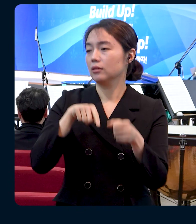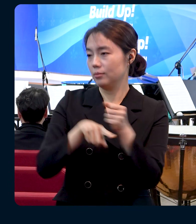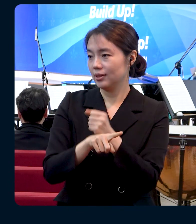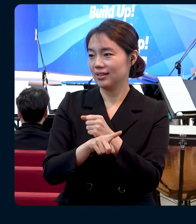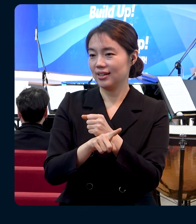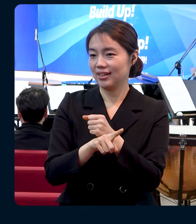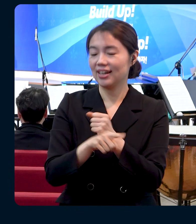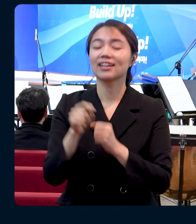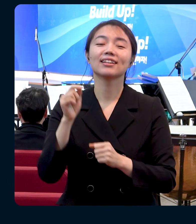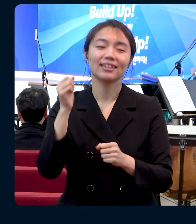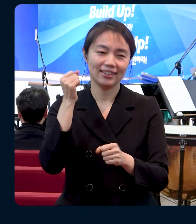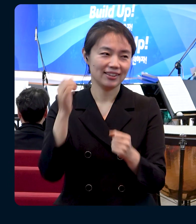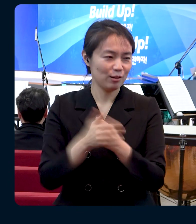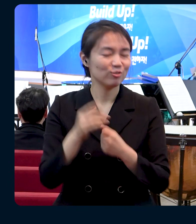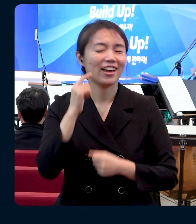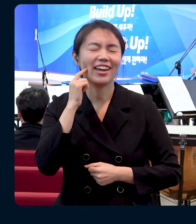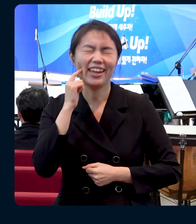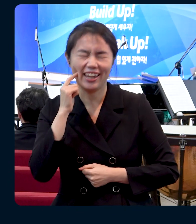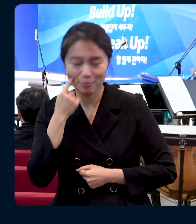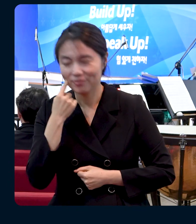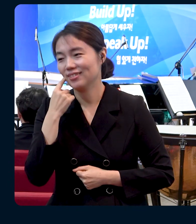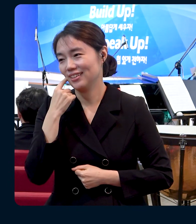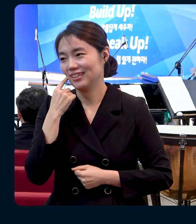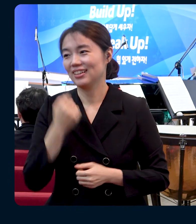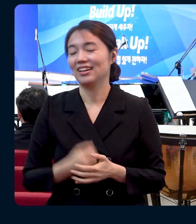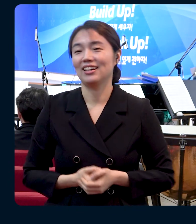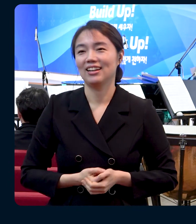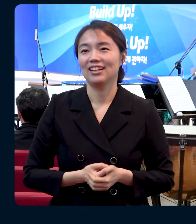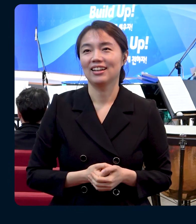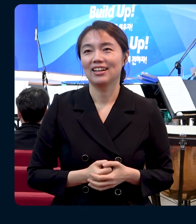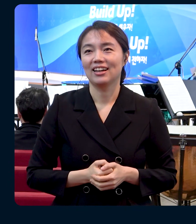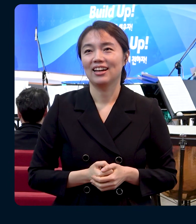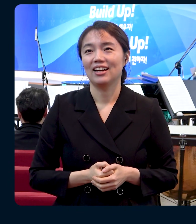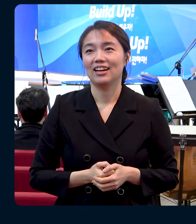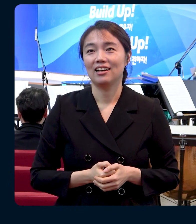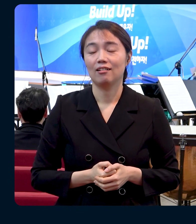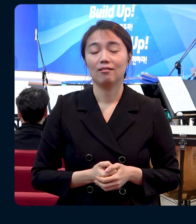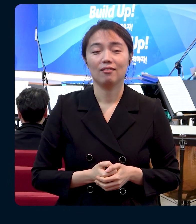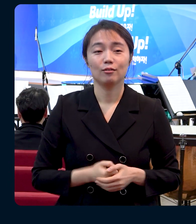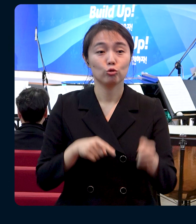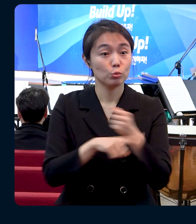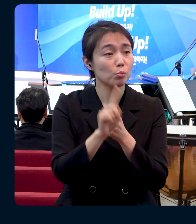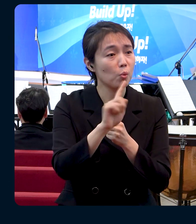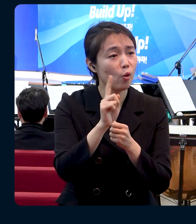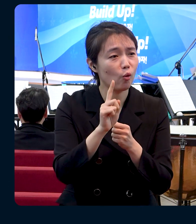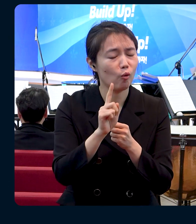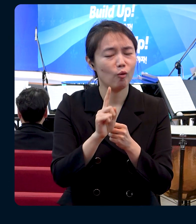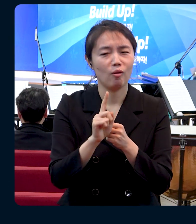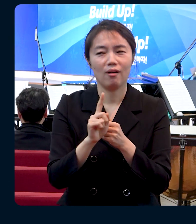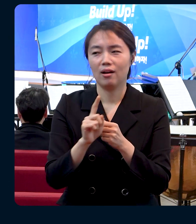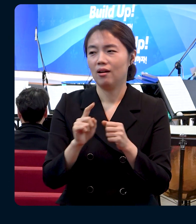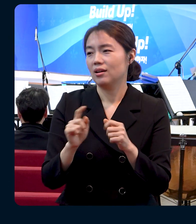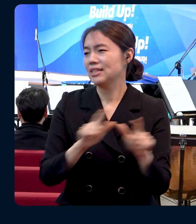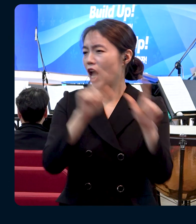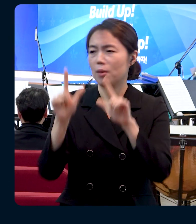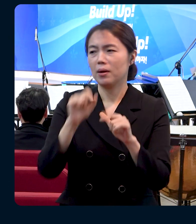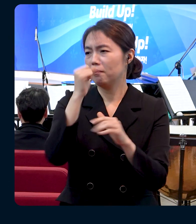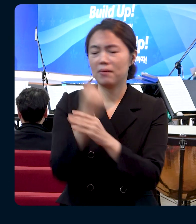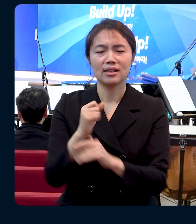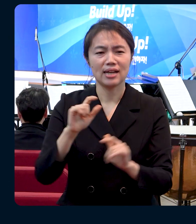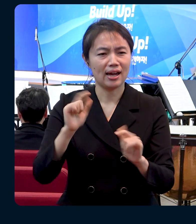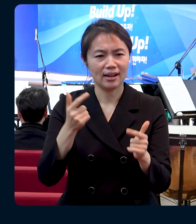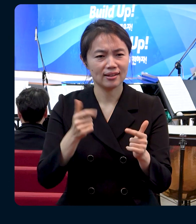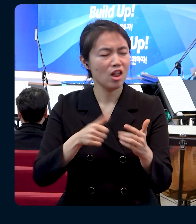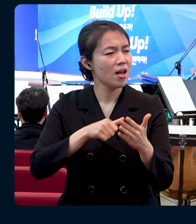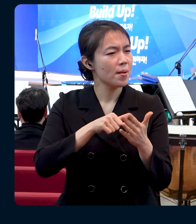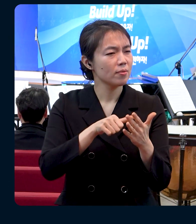깨끗하다는 겁니다. 그래서 아름답다는 거예요. 무슨 얘기입니까? 망가지지 않았다는 뜻이죠.